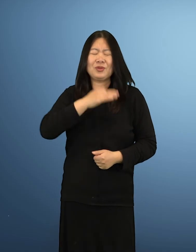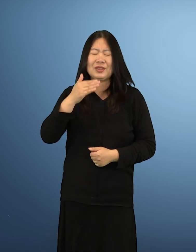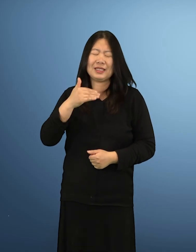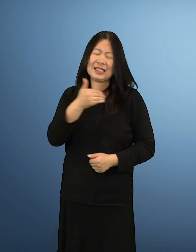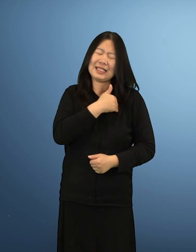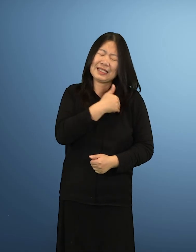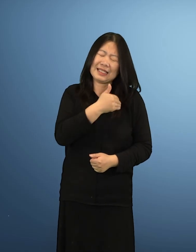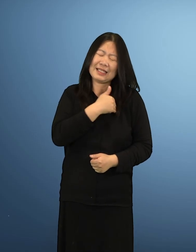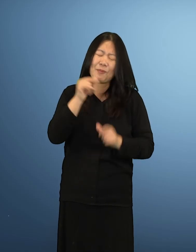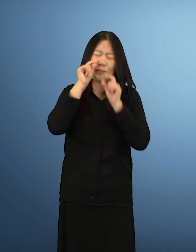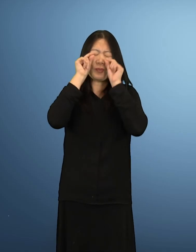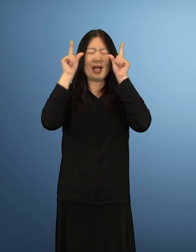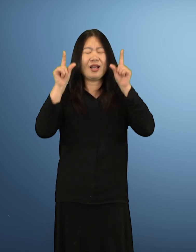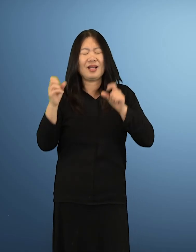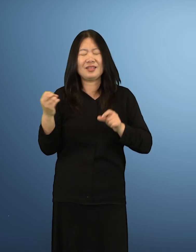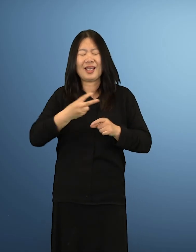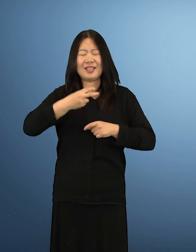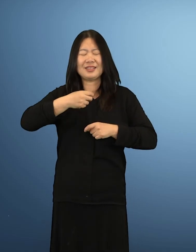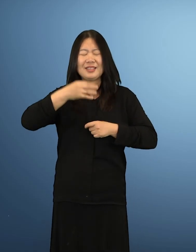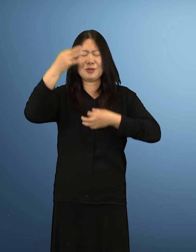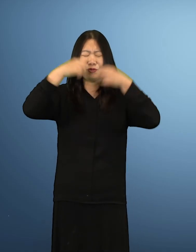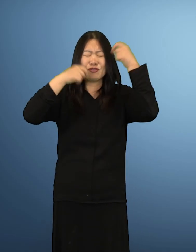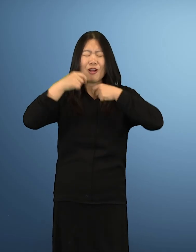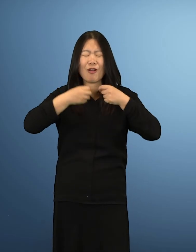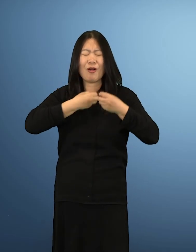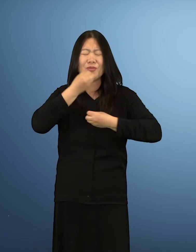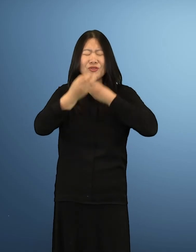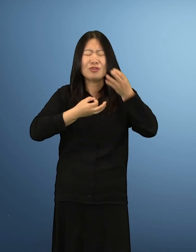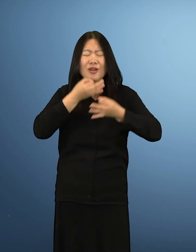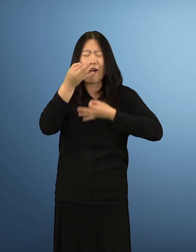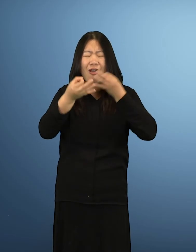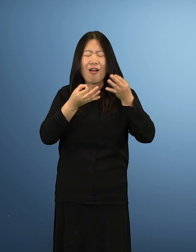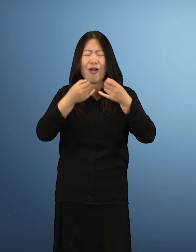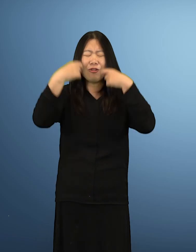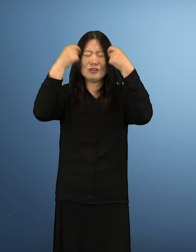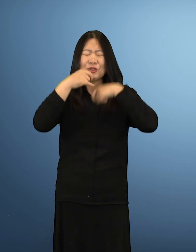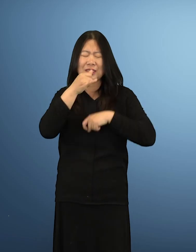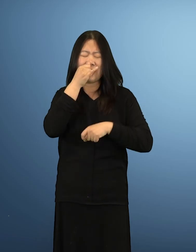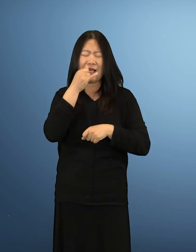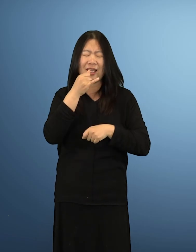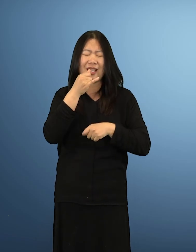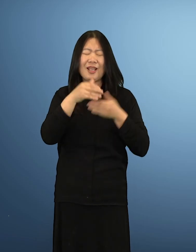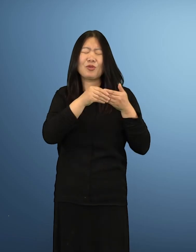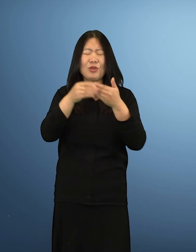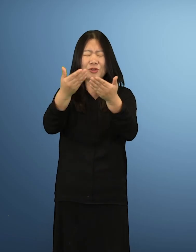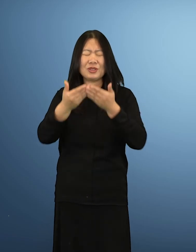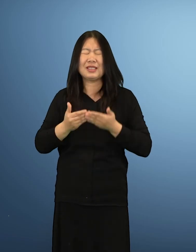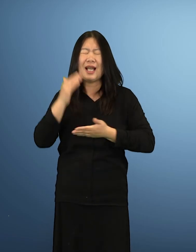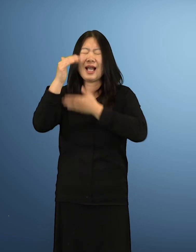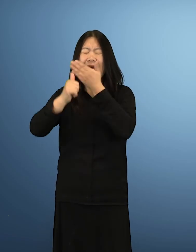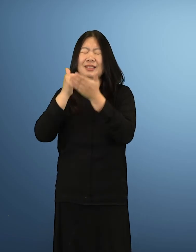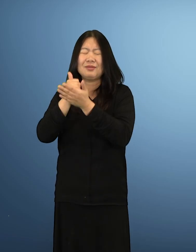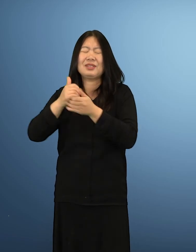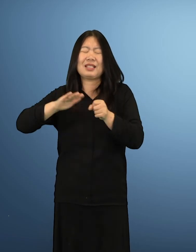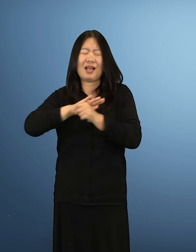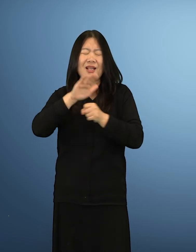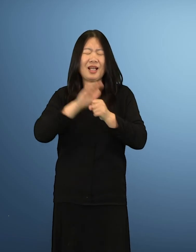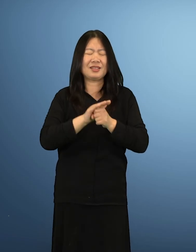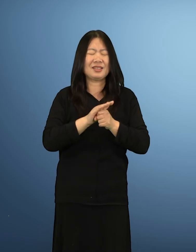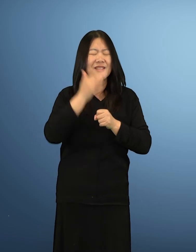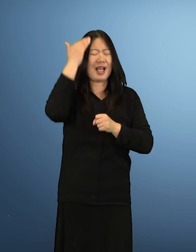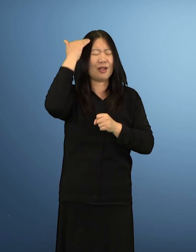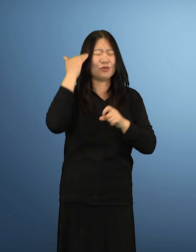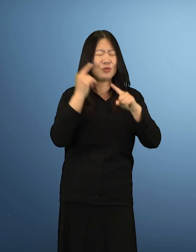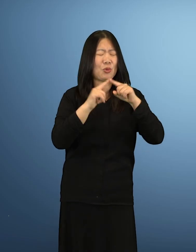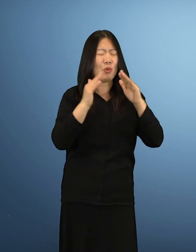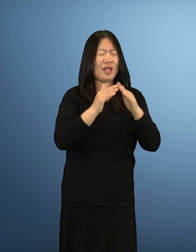만드시고 부르짖게 만드시는 하나님의 사랑의 이 조국 한국교회가